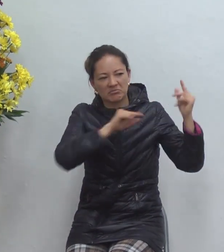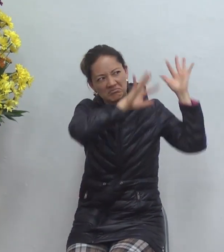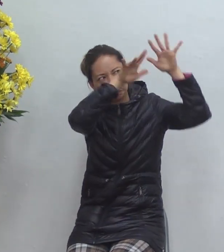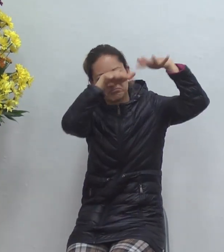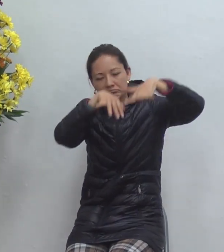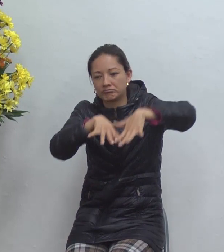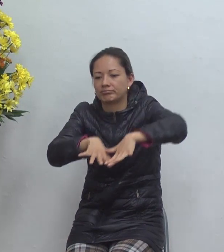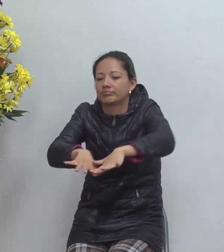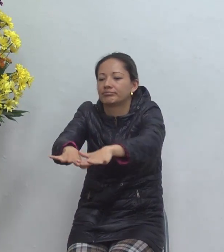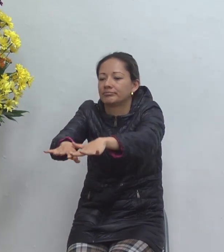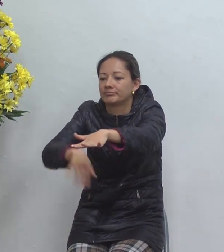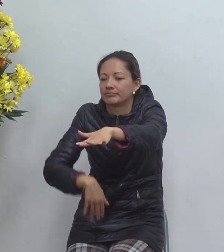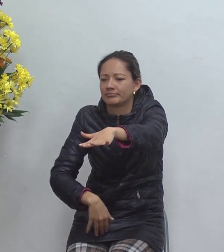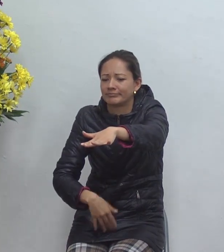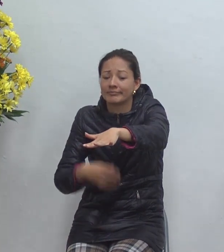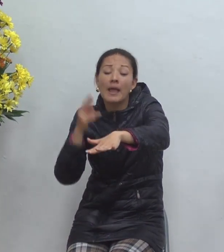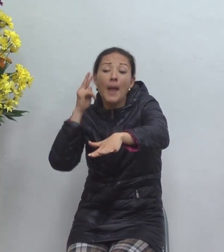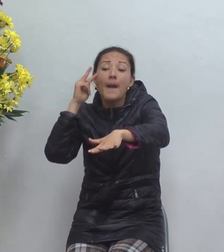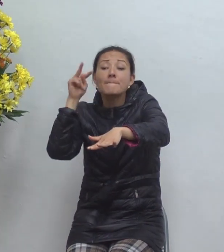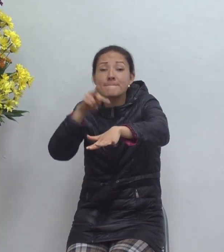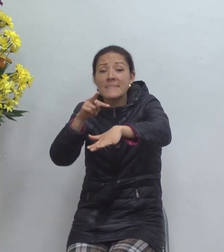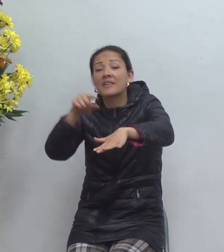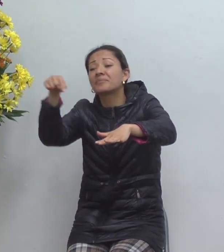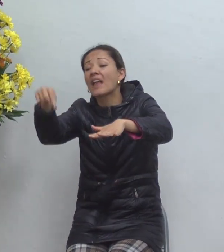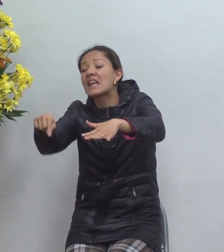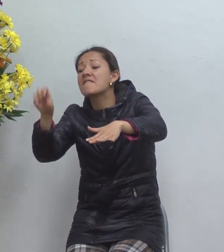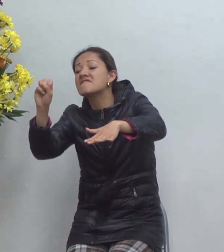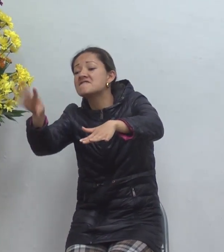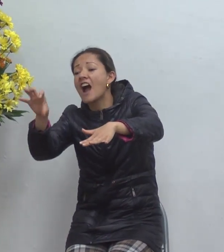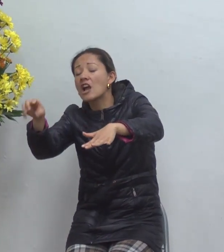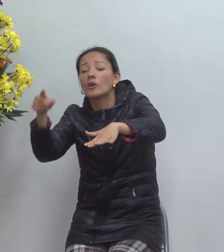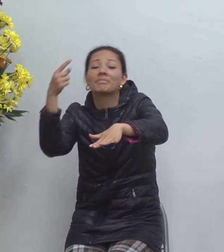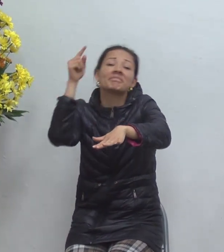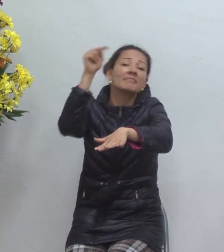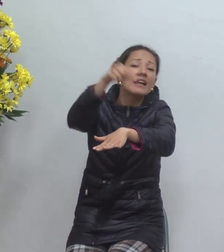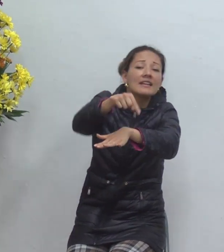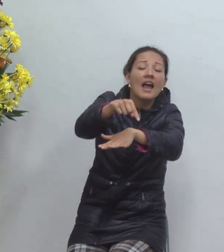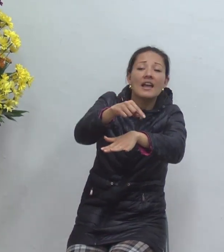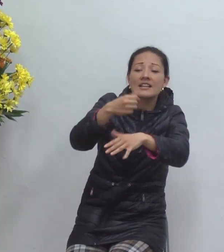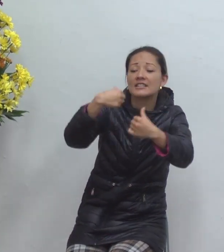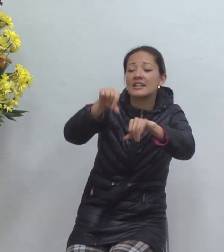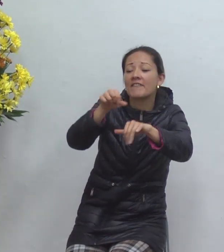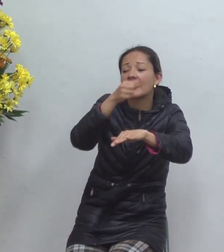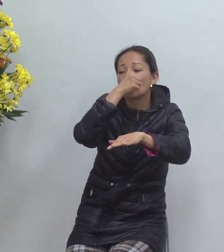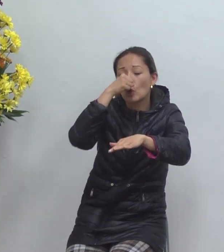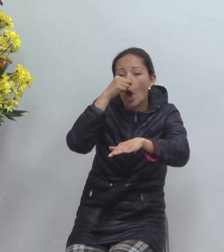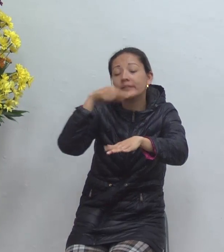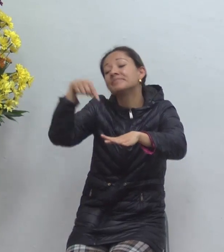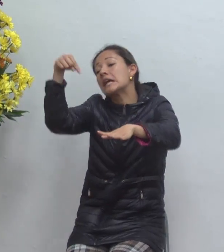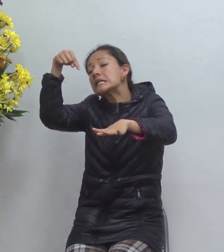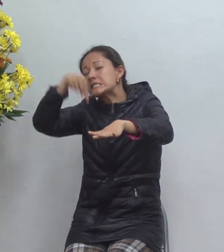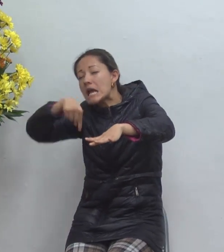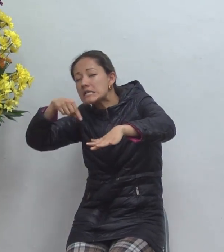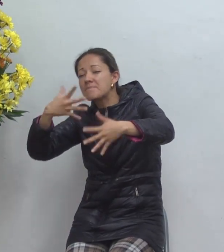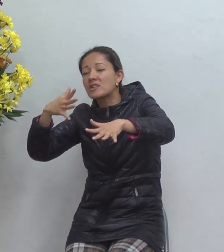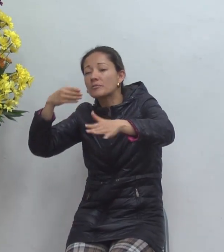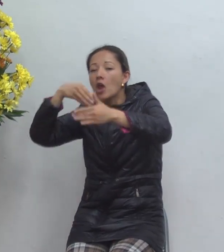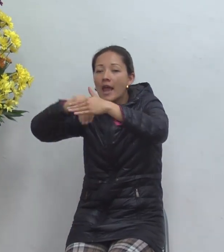entonces no decir miren la caja agraria quedaba allí y allí quedaba la droguería de doña pepita y allí quedaba la entrada a los bares